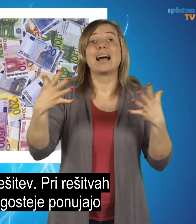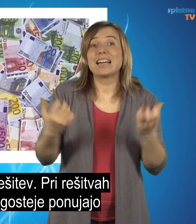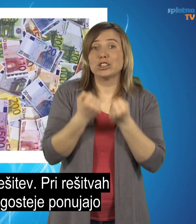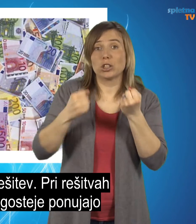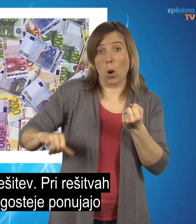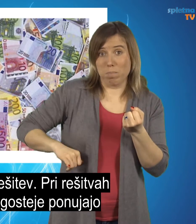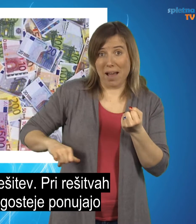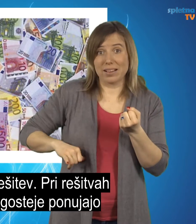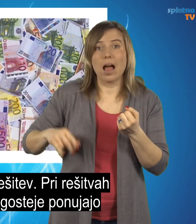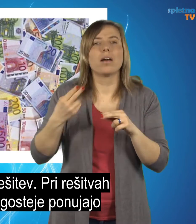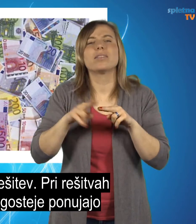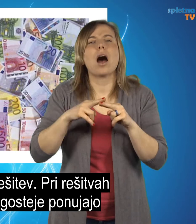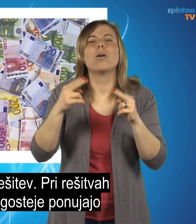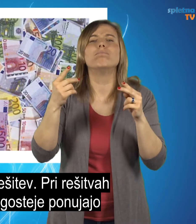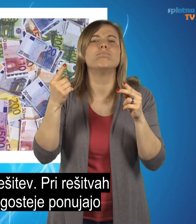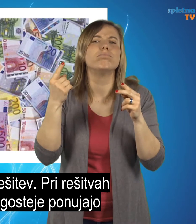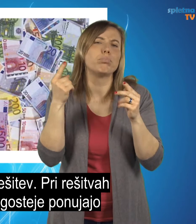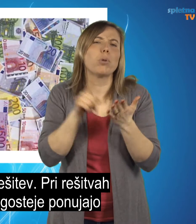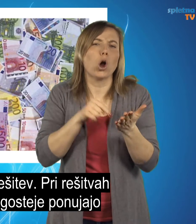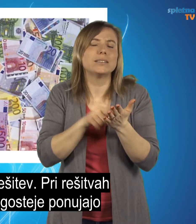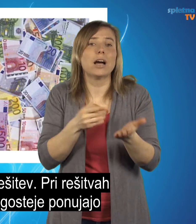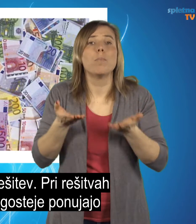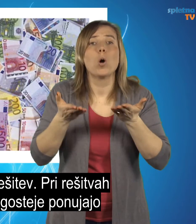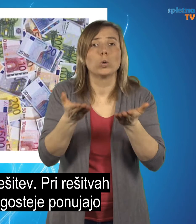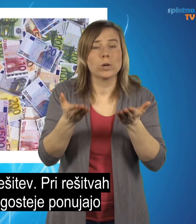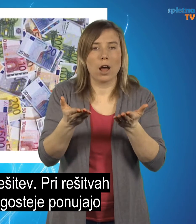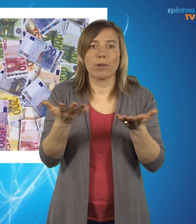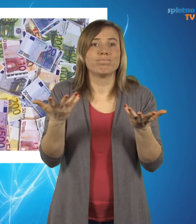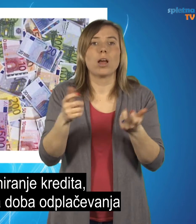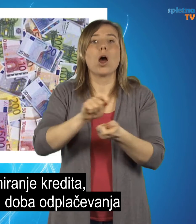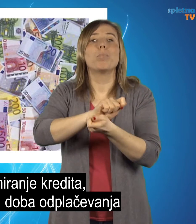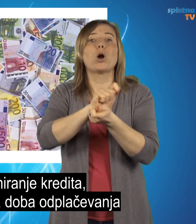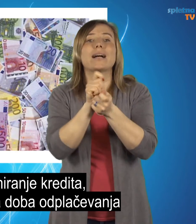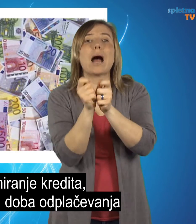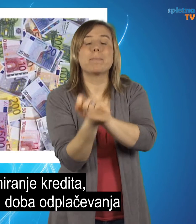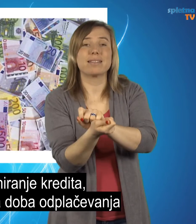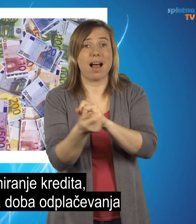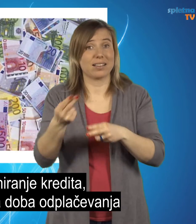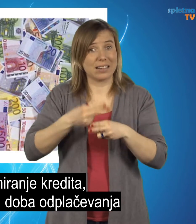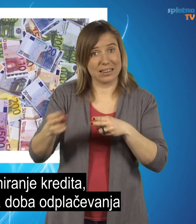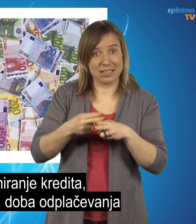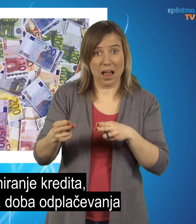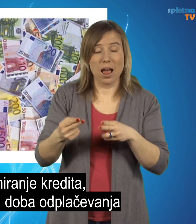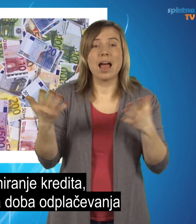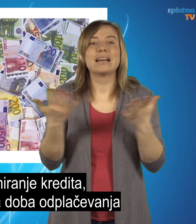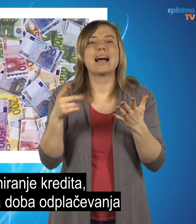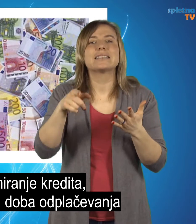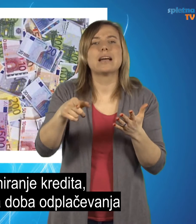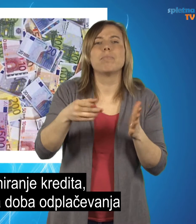Pri rešitvah banke najpogosteje ponujajo reprogramiranje kredita, kjer se podaljša doba odplačevanja kredita, s